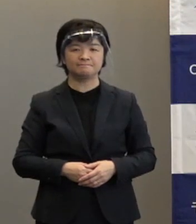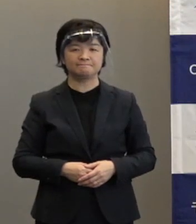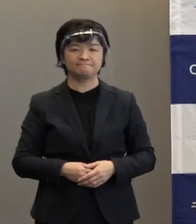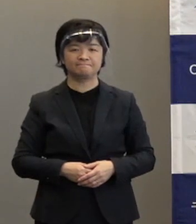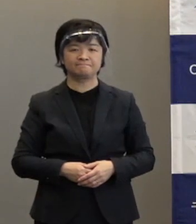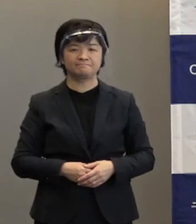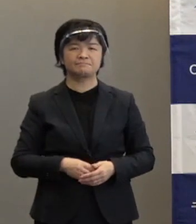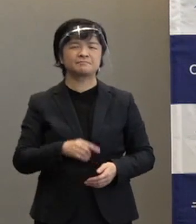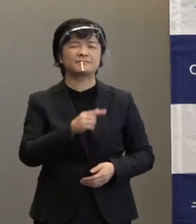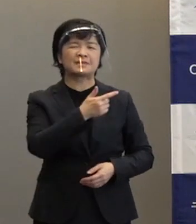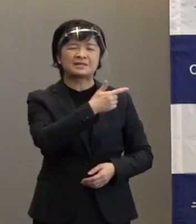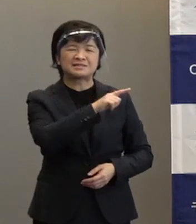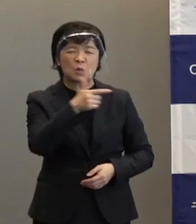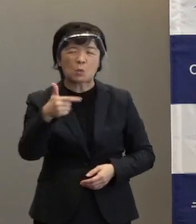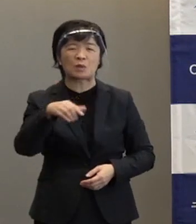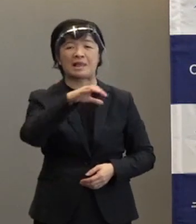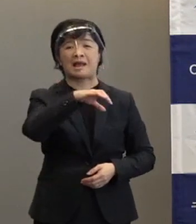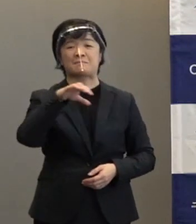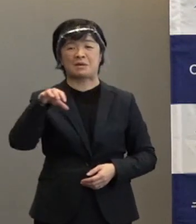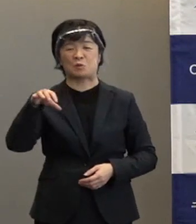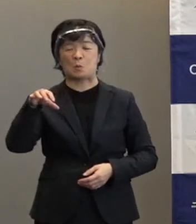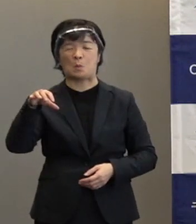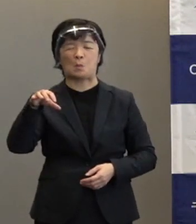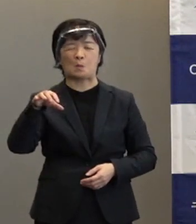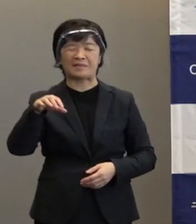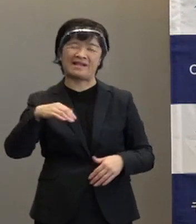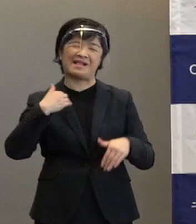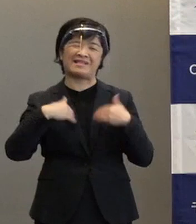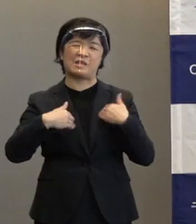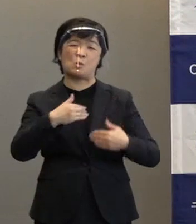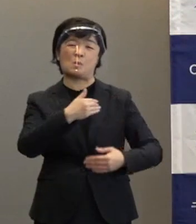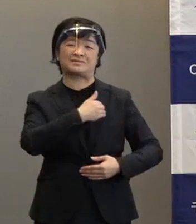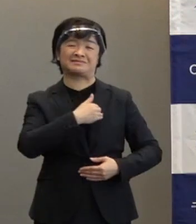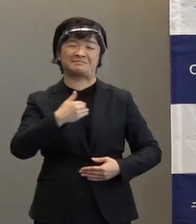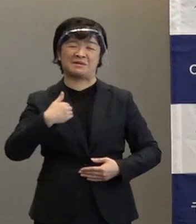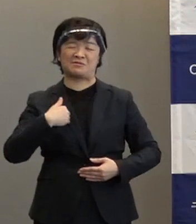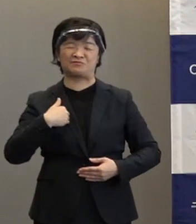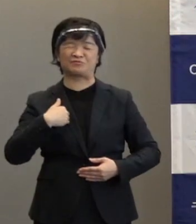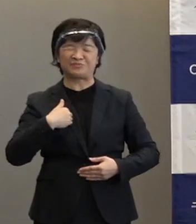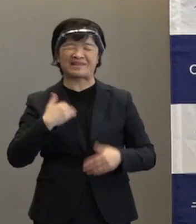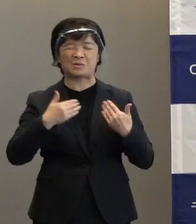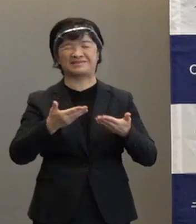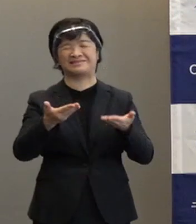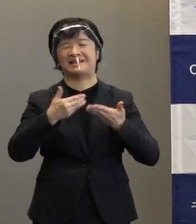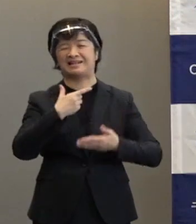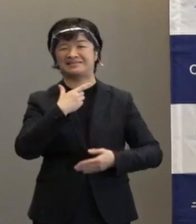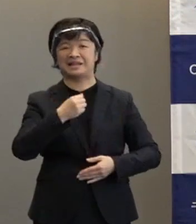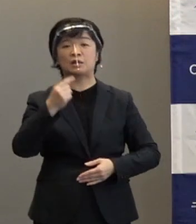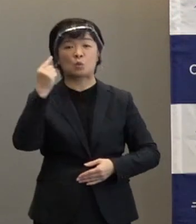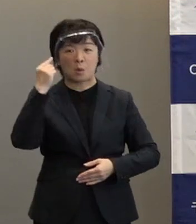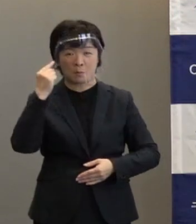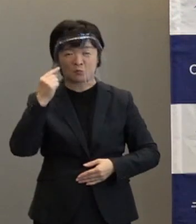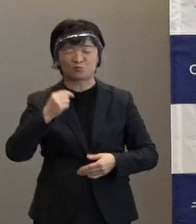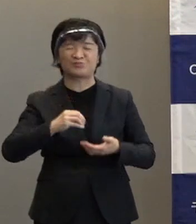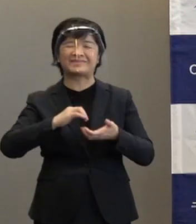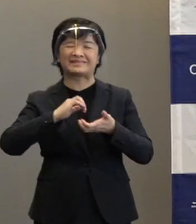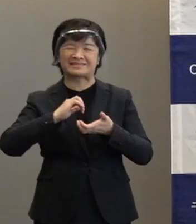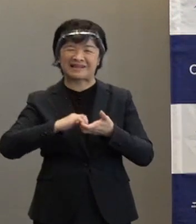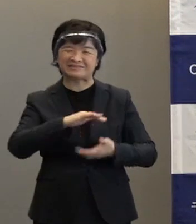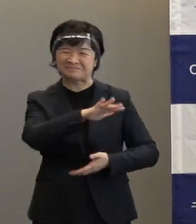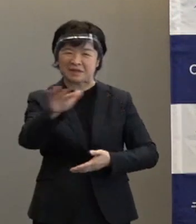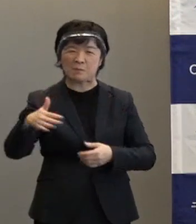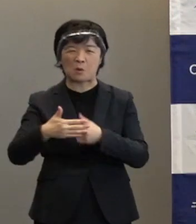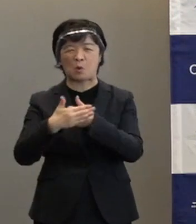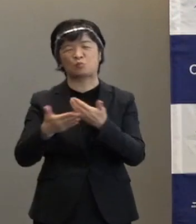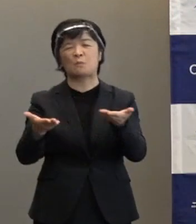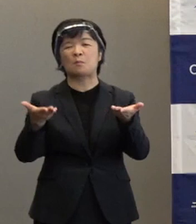さまざまなシーンで、クロアヒージョを楽しんでいただければと思っておりますので、ぜひ皆様のご協力をい